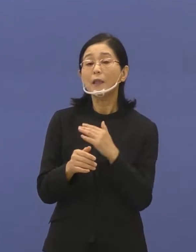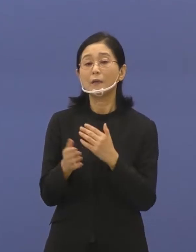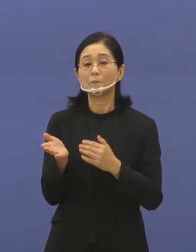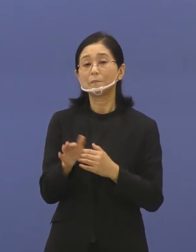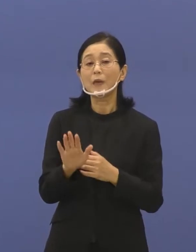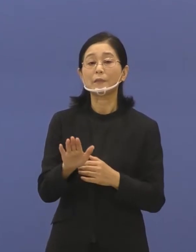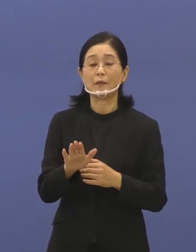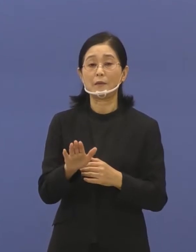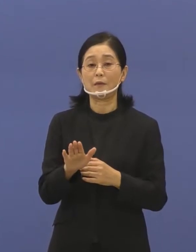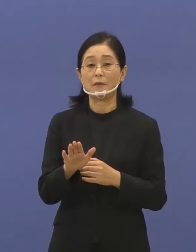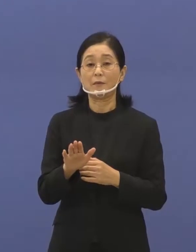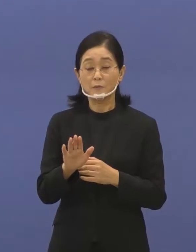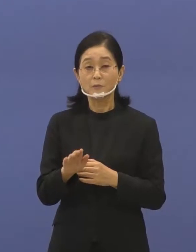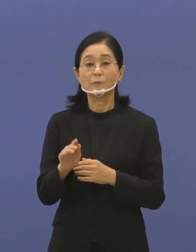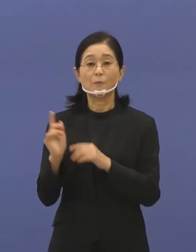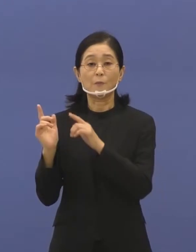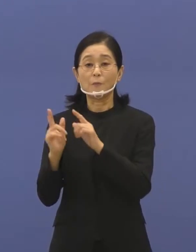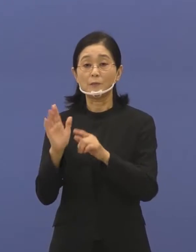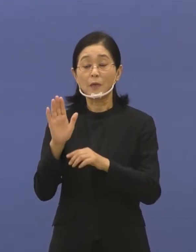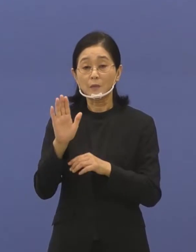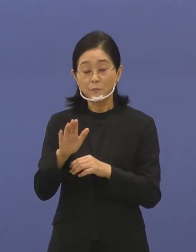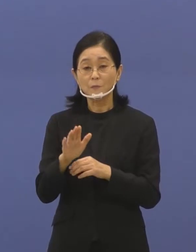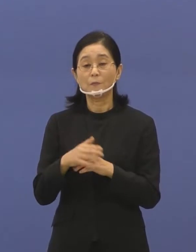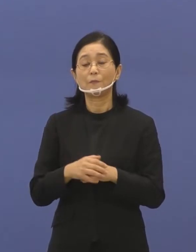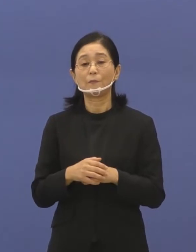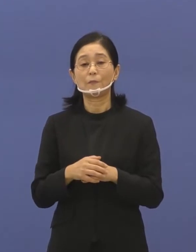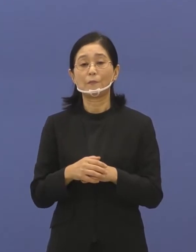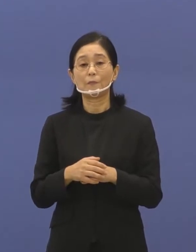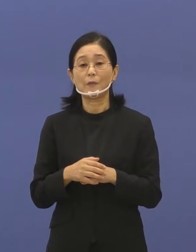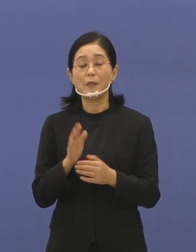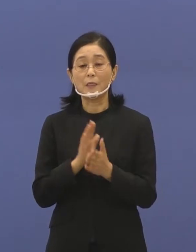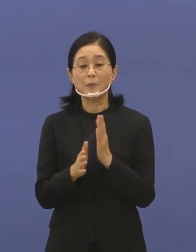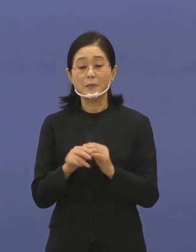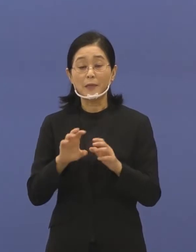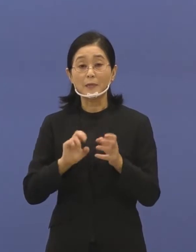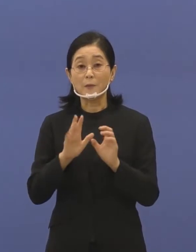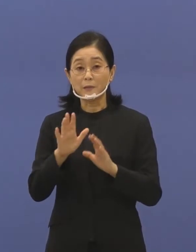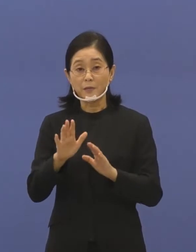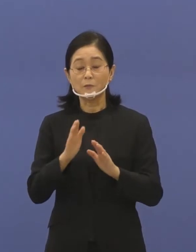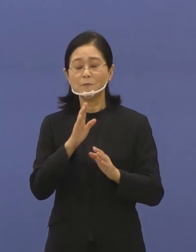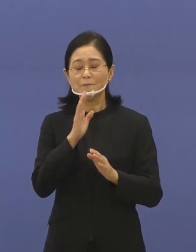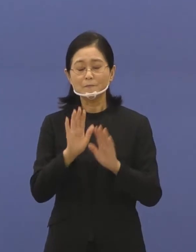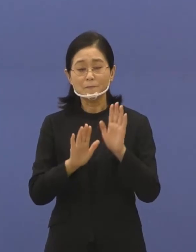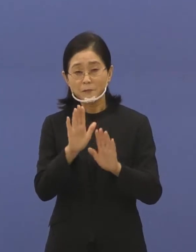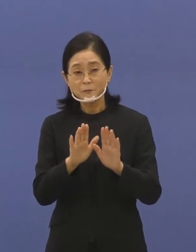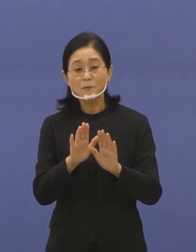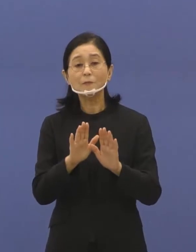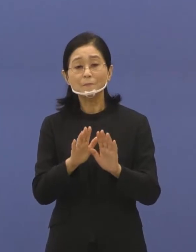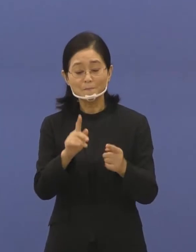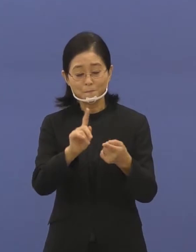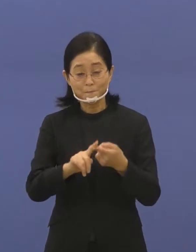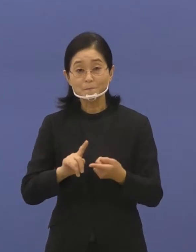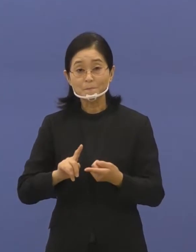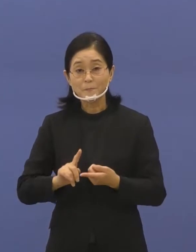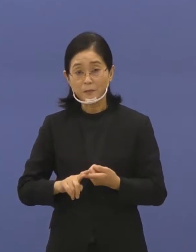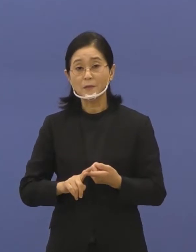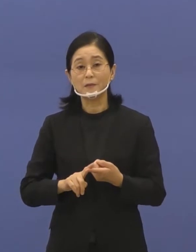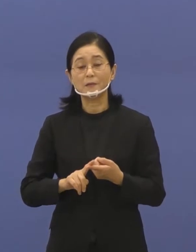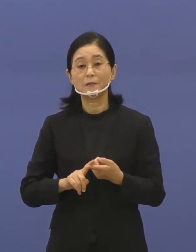ですけれども、改めてこの岩手のこの実態に即した、そし